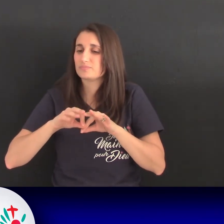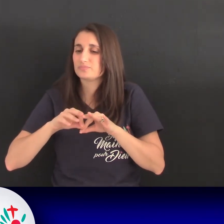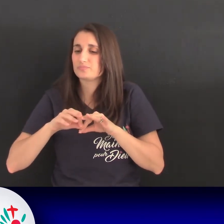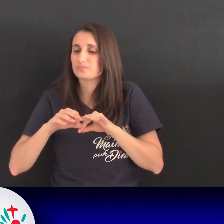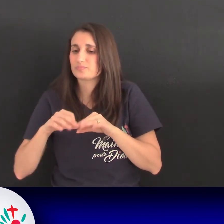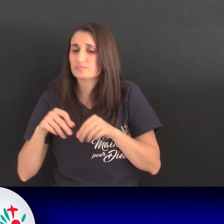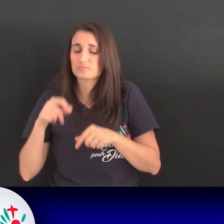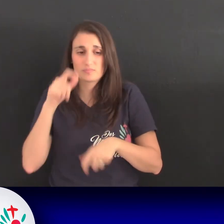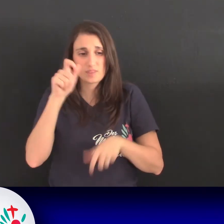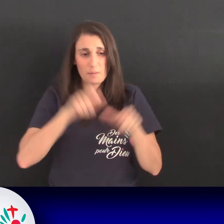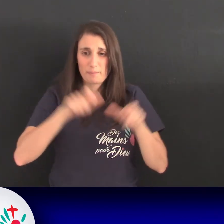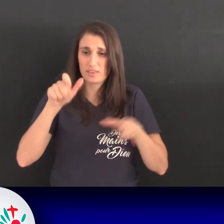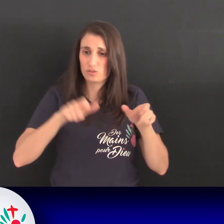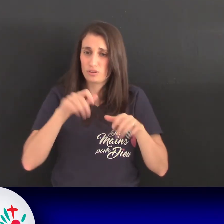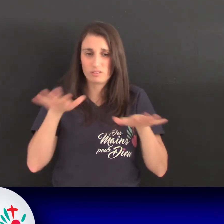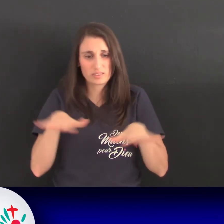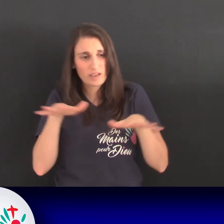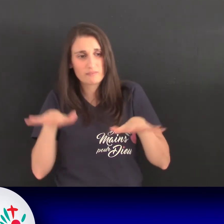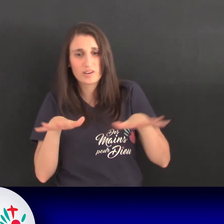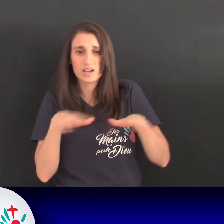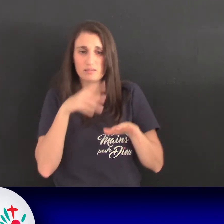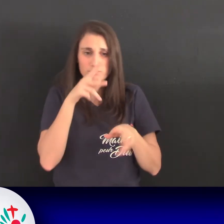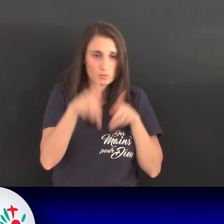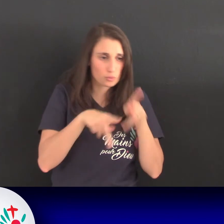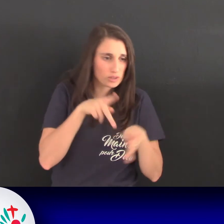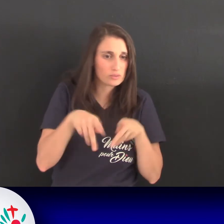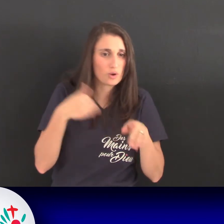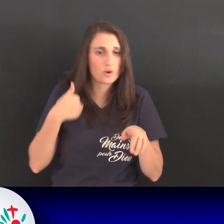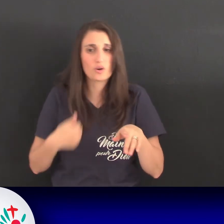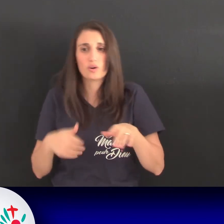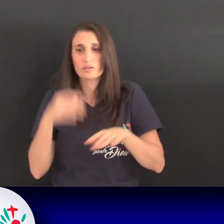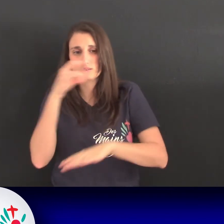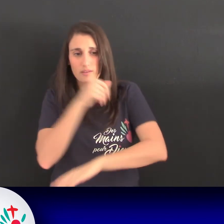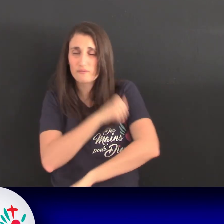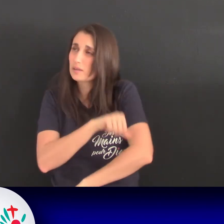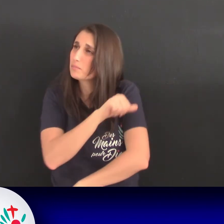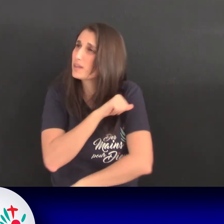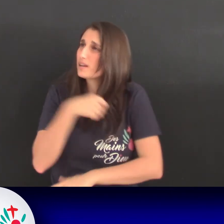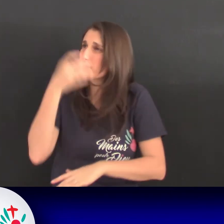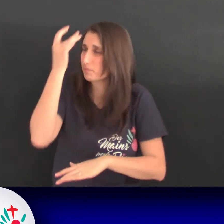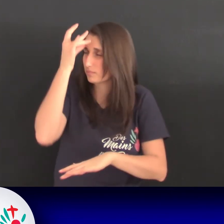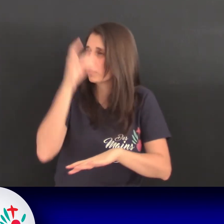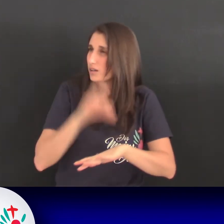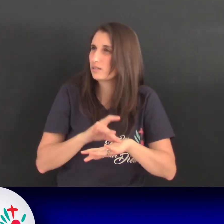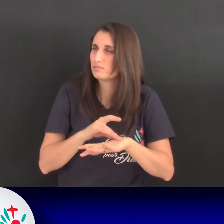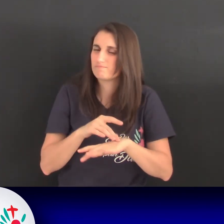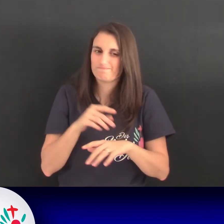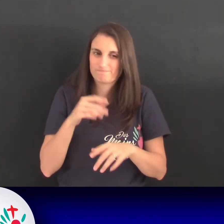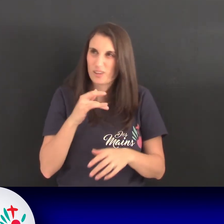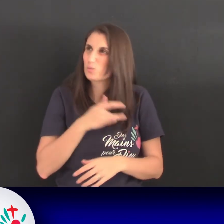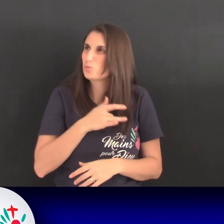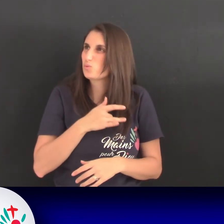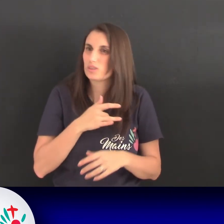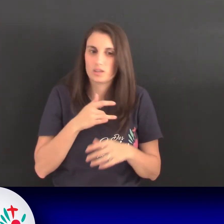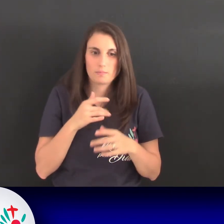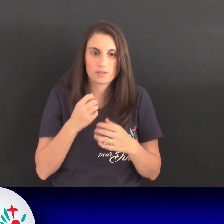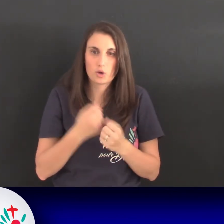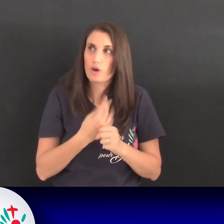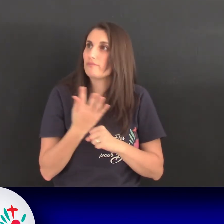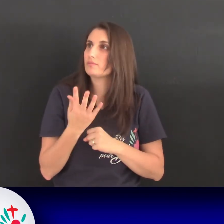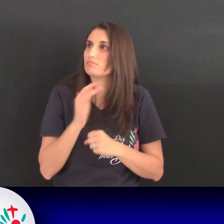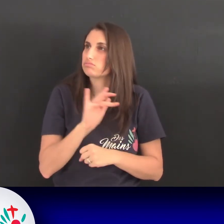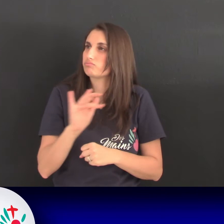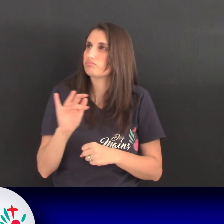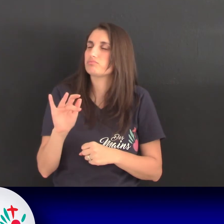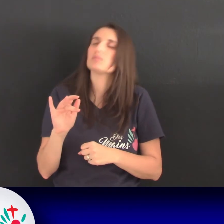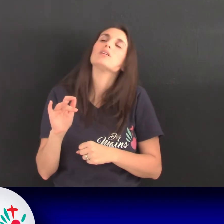qui travaillent pour soigner des personnes qui sont touchés. Seigneur, garde-les, tout le corps médical, Seigneur